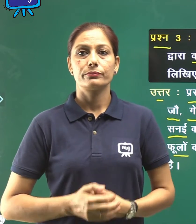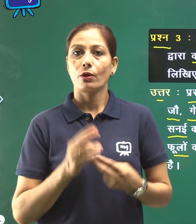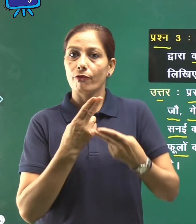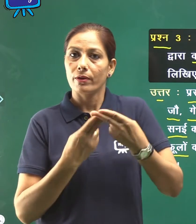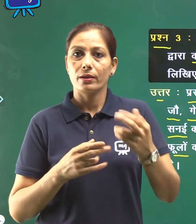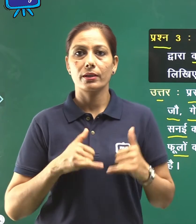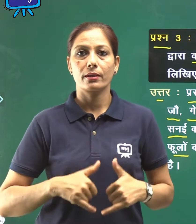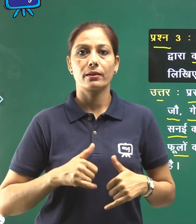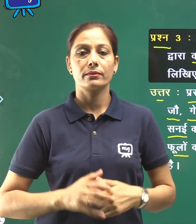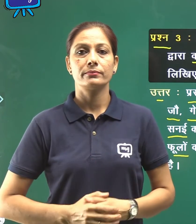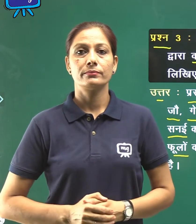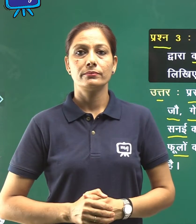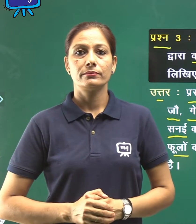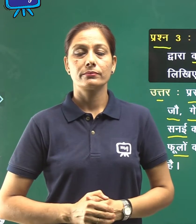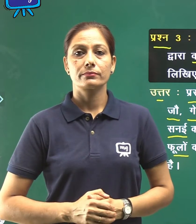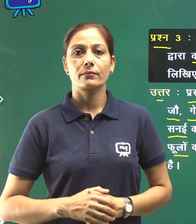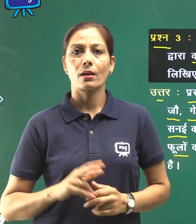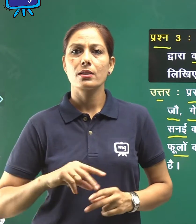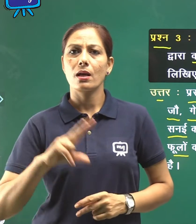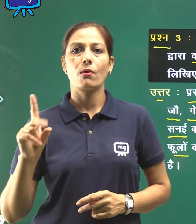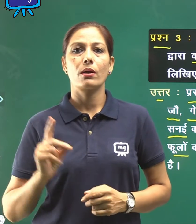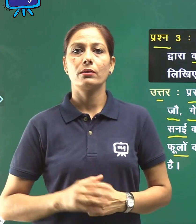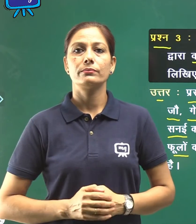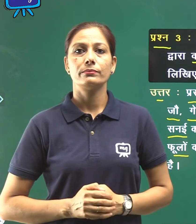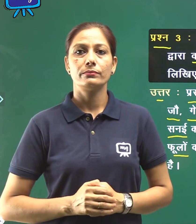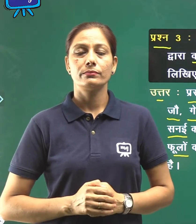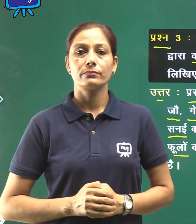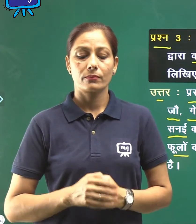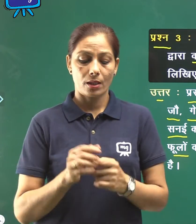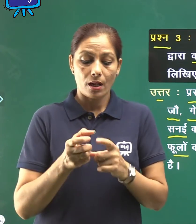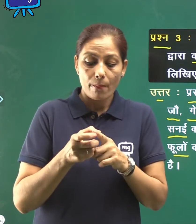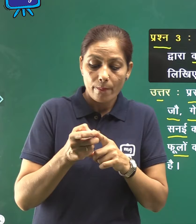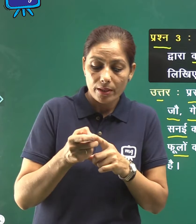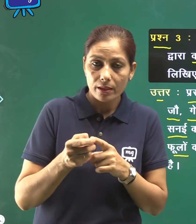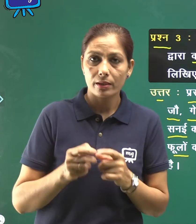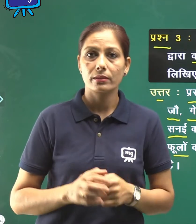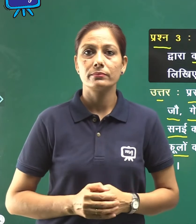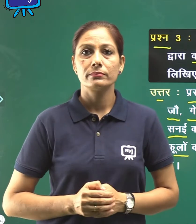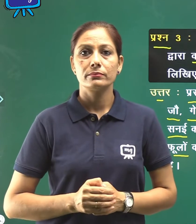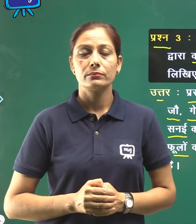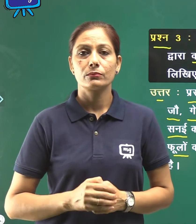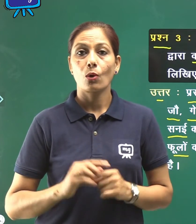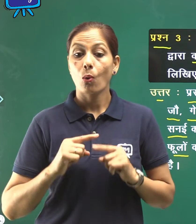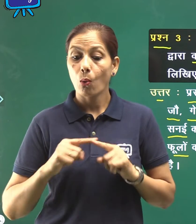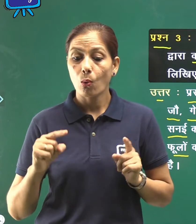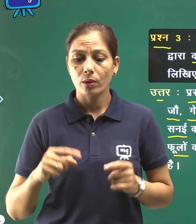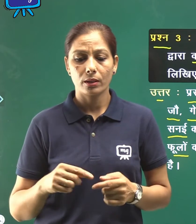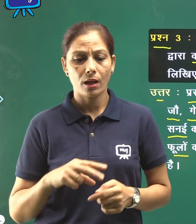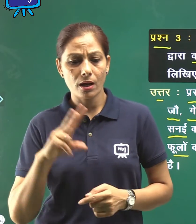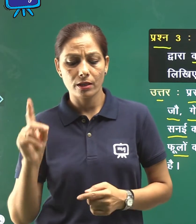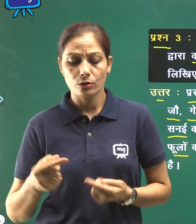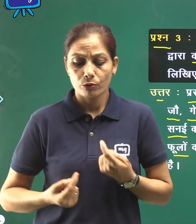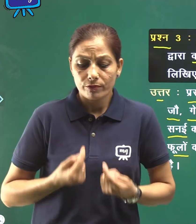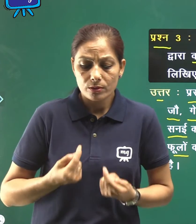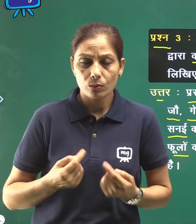वर्णन किया है। इसके अलावा मटर और अन्य फसलों का भी